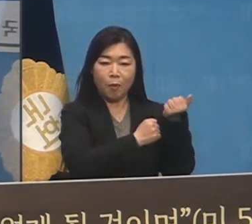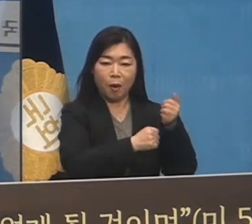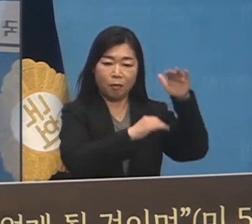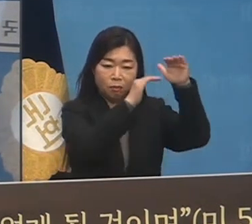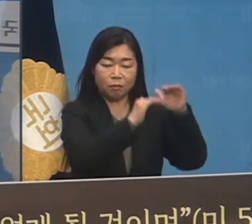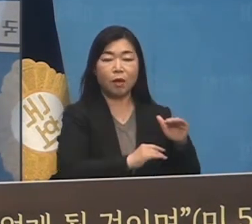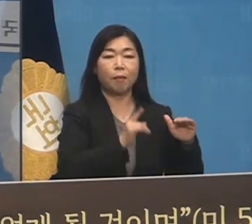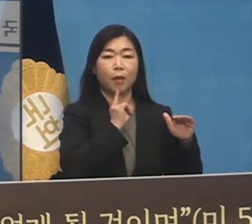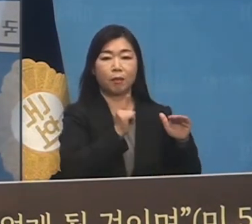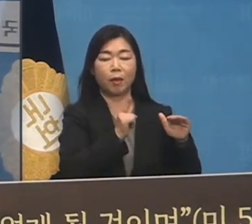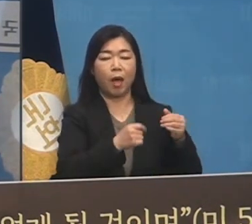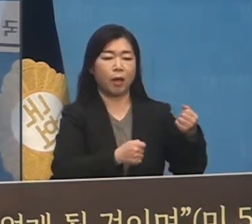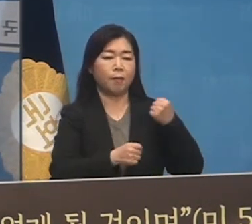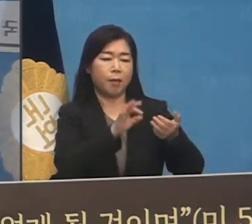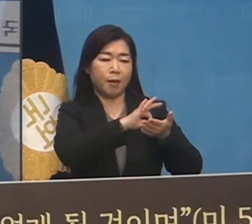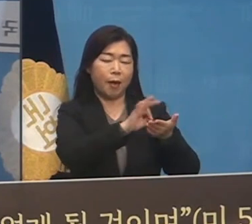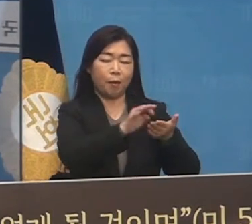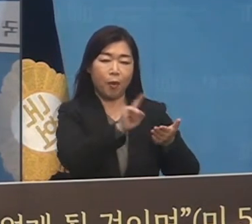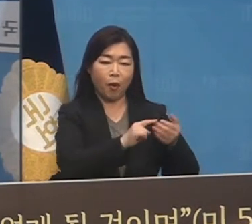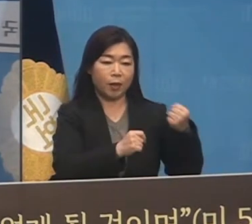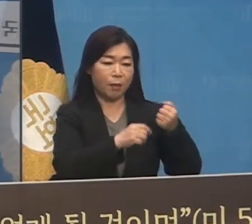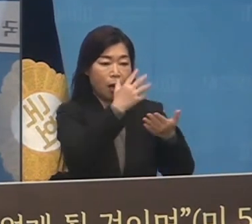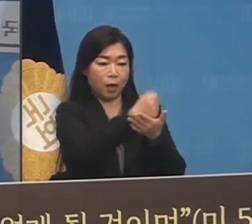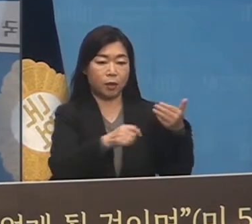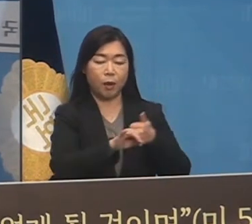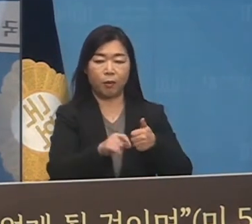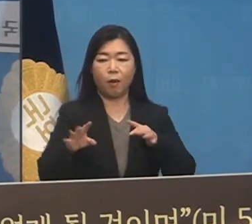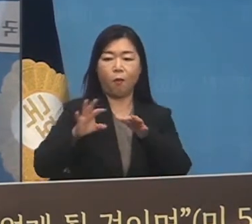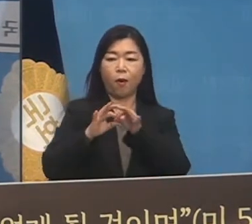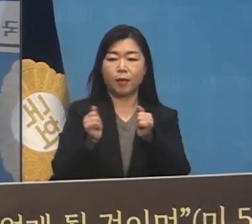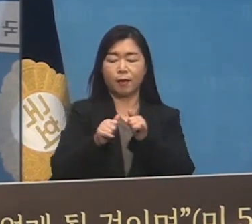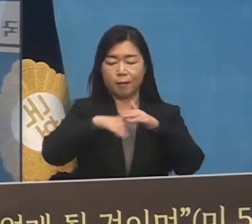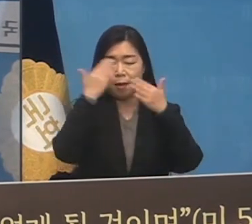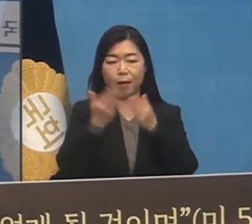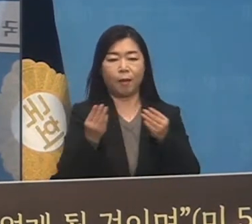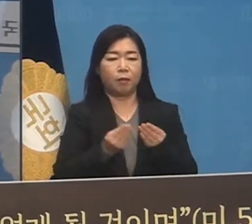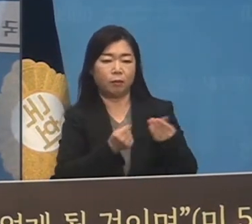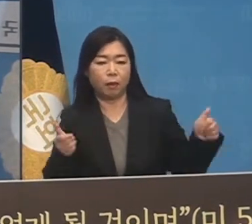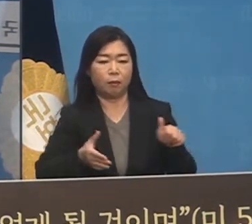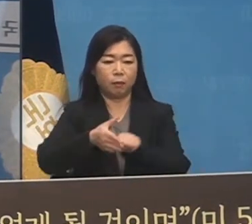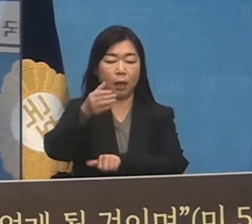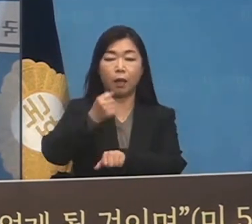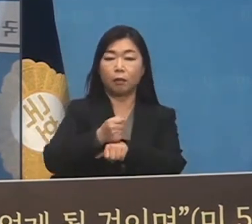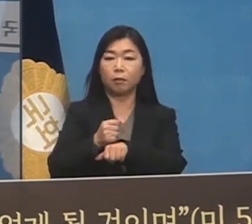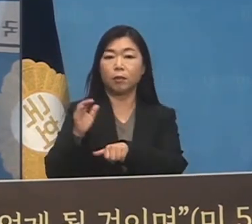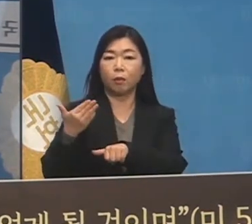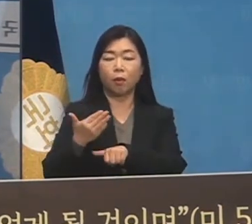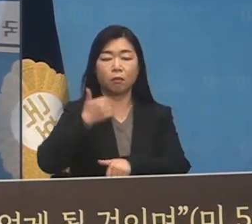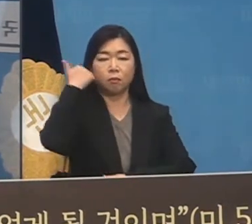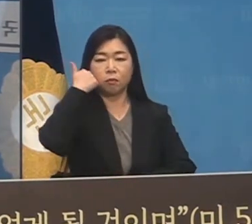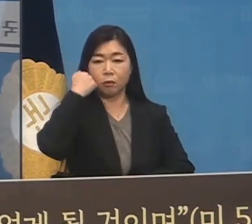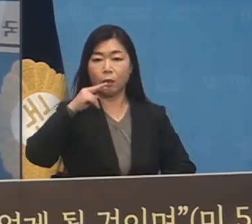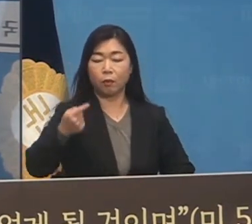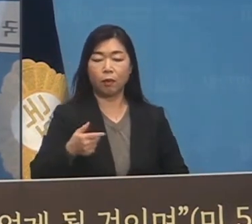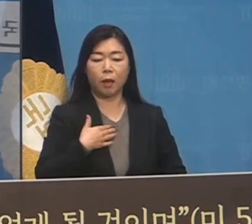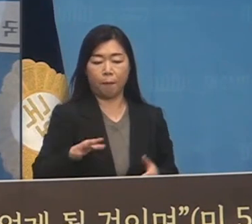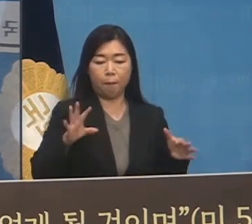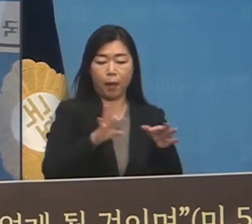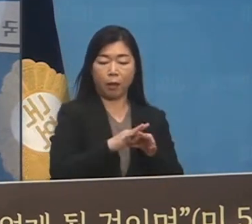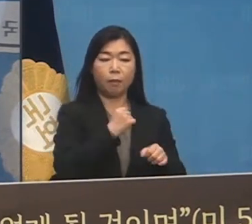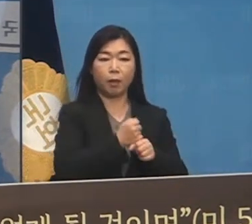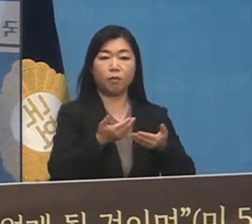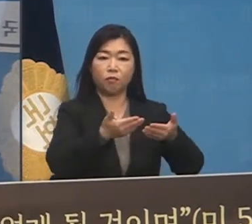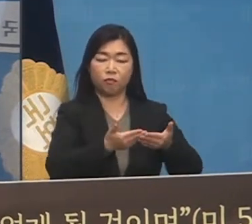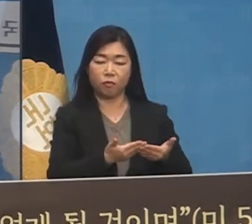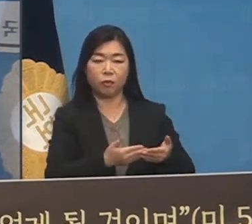있었다. 힘을 얻으면 반대자들 모두를 내칠 것이고 누구라도 자기 편으로